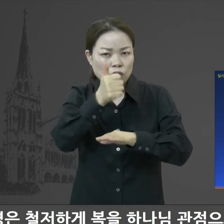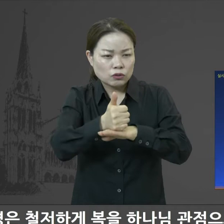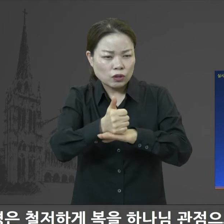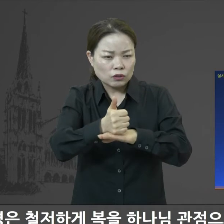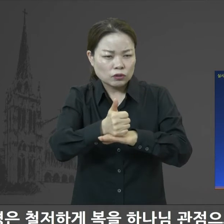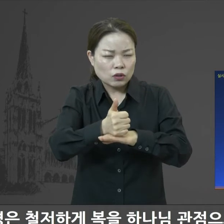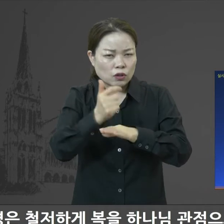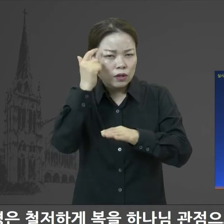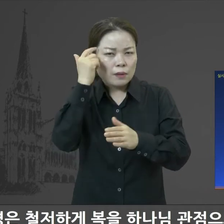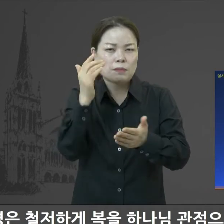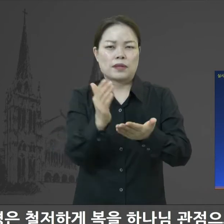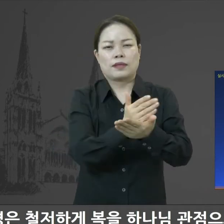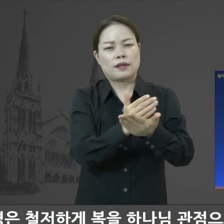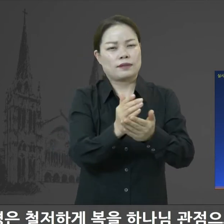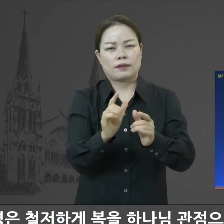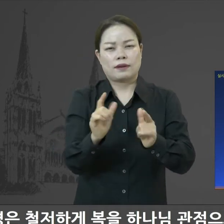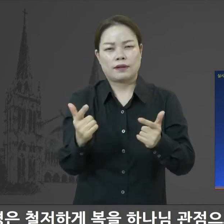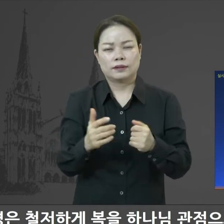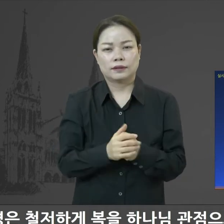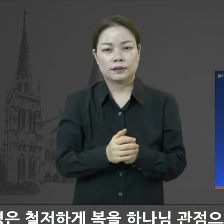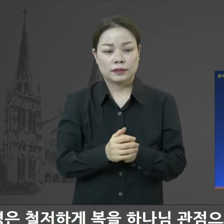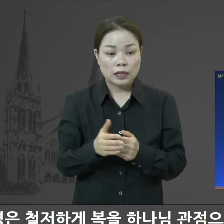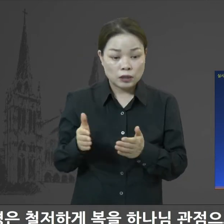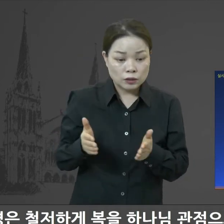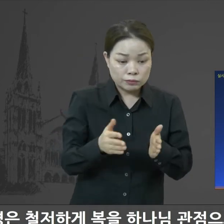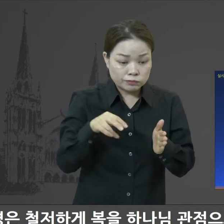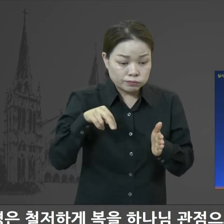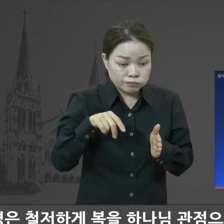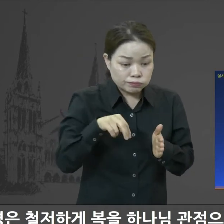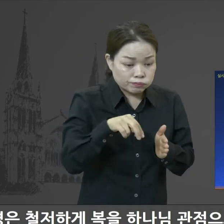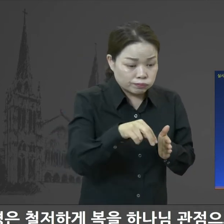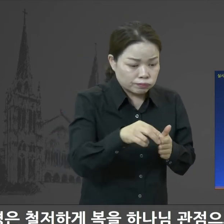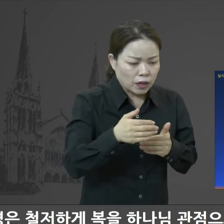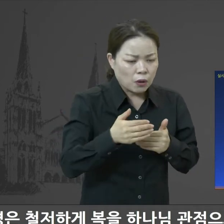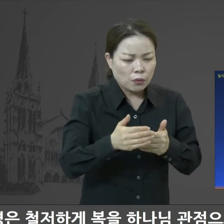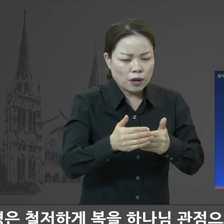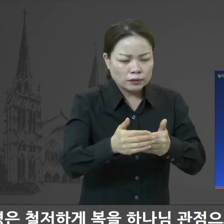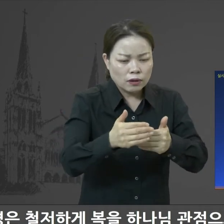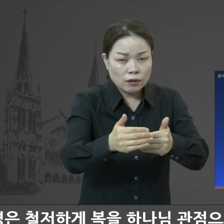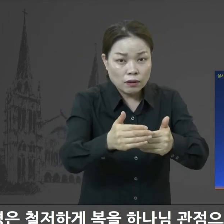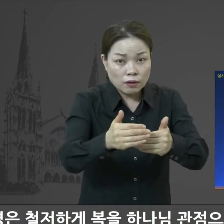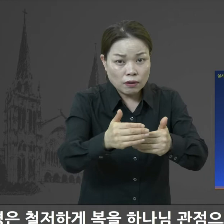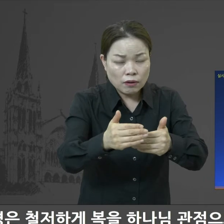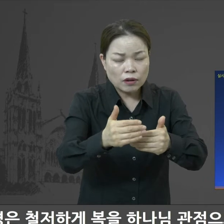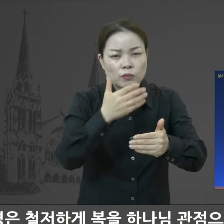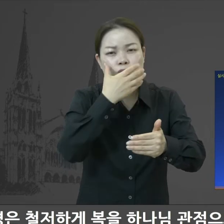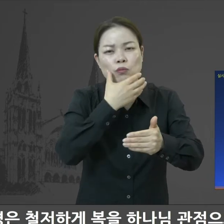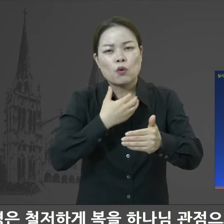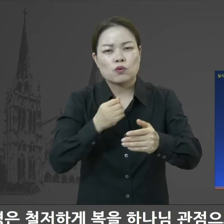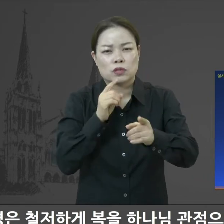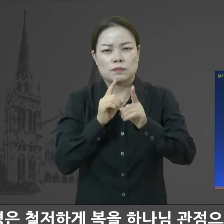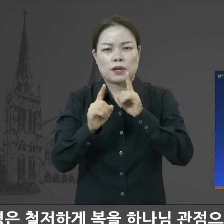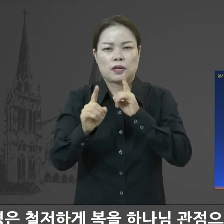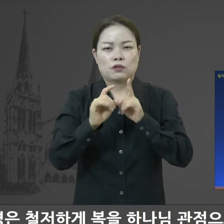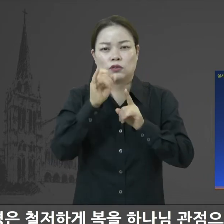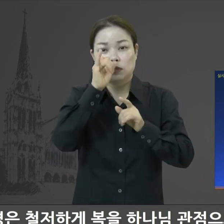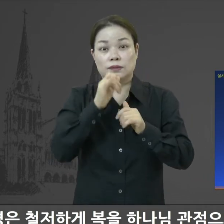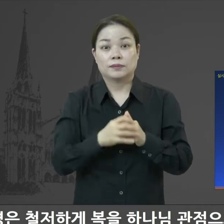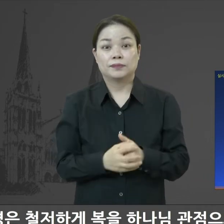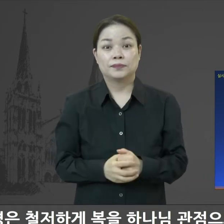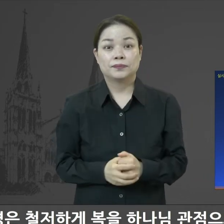복을 판단하는 것이 아니라 마치 길을 걸어가는 것처럼 과정으로서 그 복을 말한다는